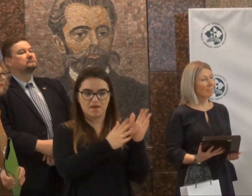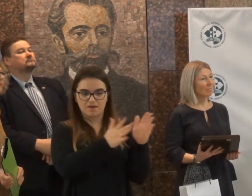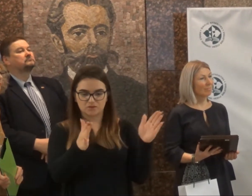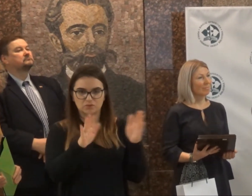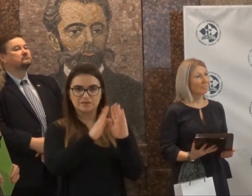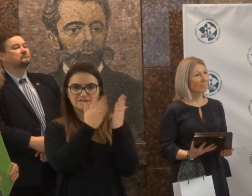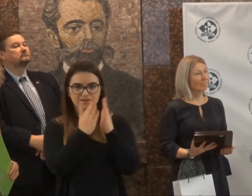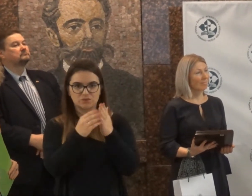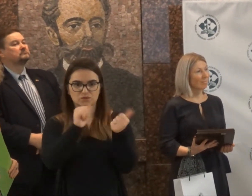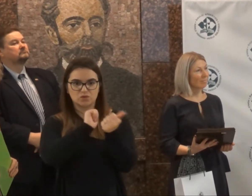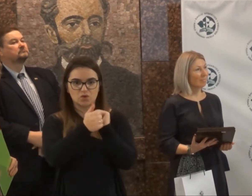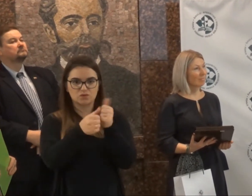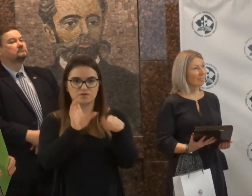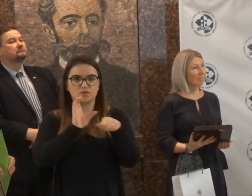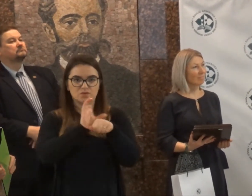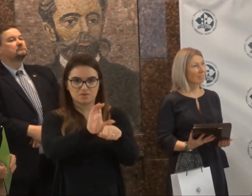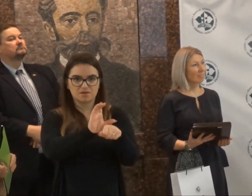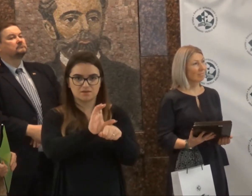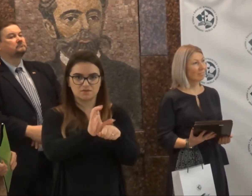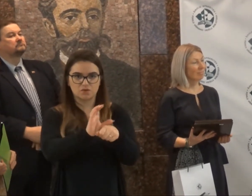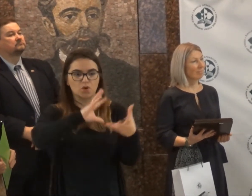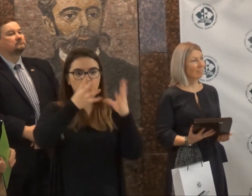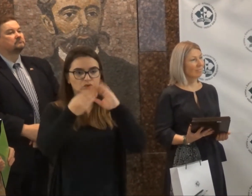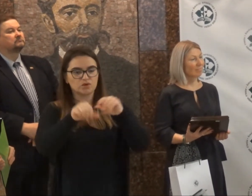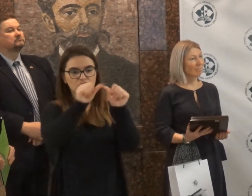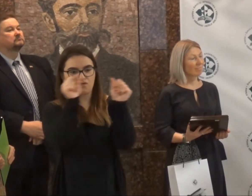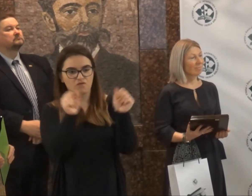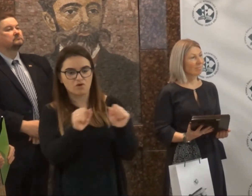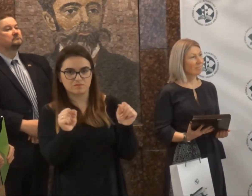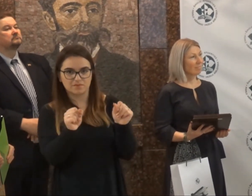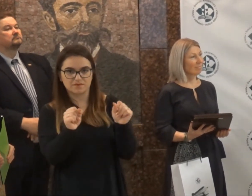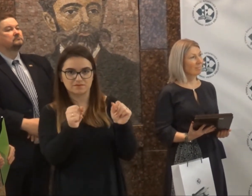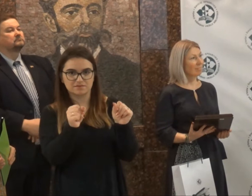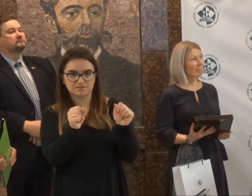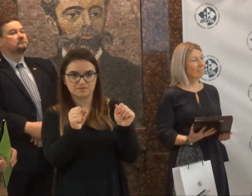2017-2018 metų knygos konkurso nominacijos turinio ir formos vienovė